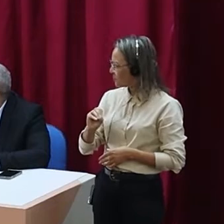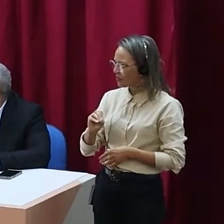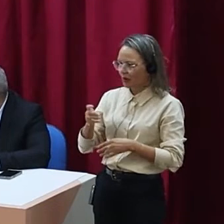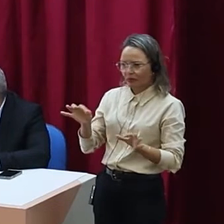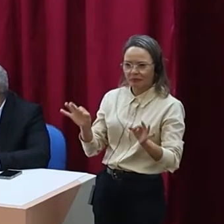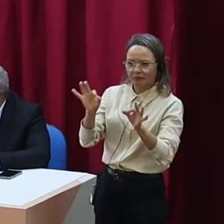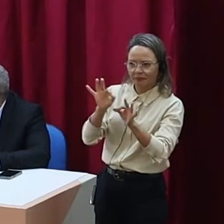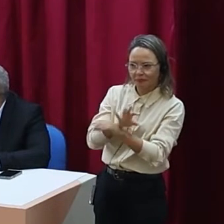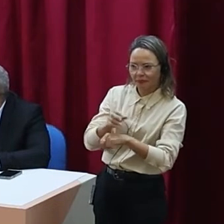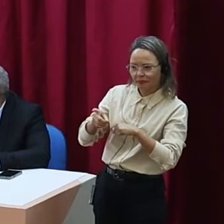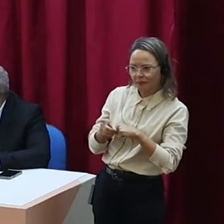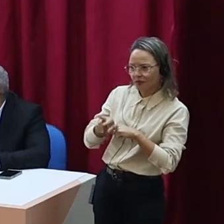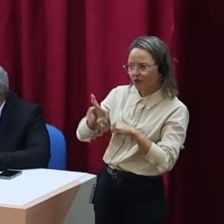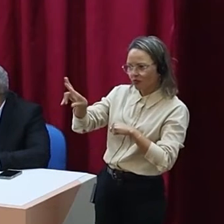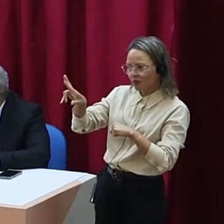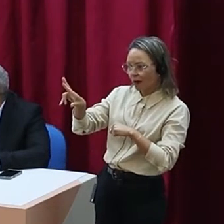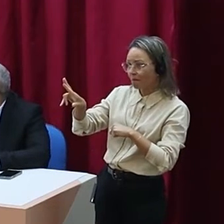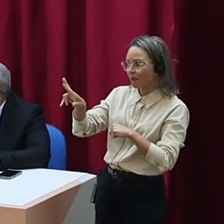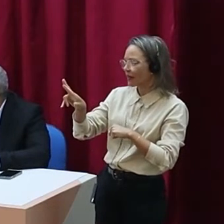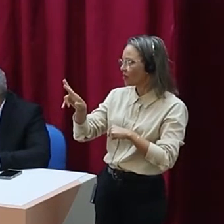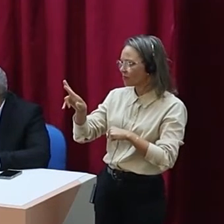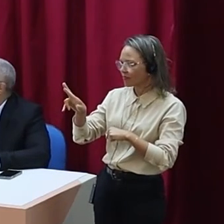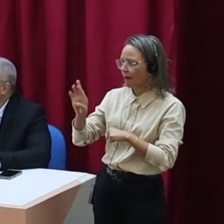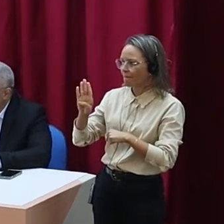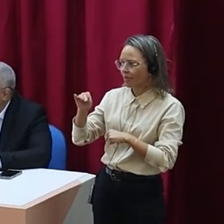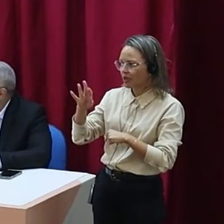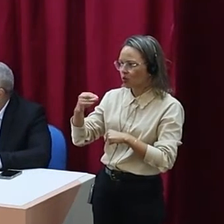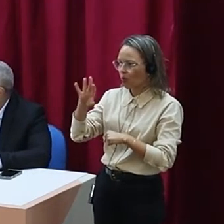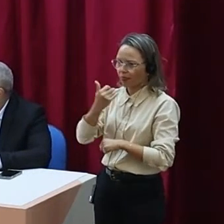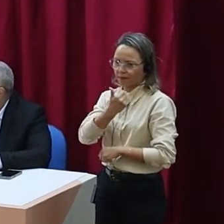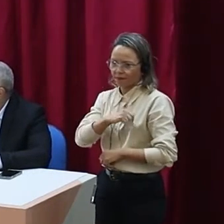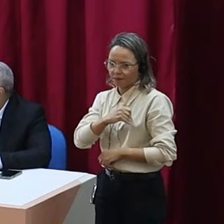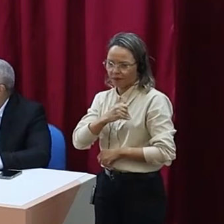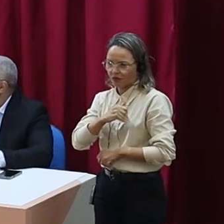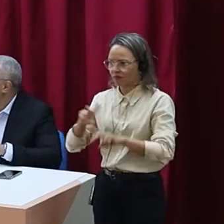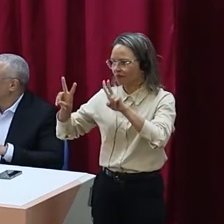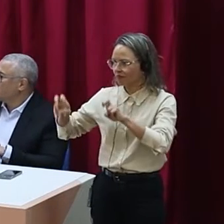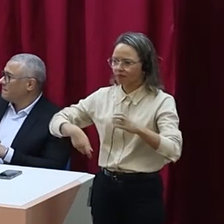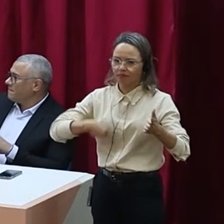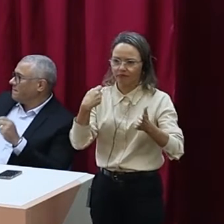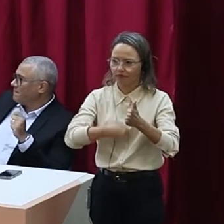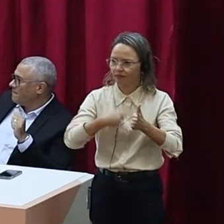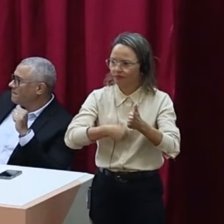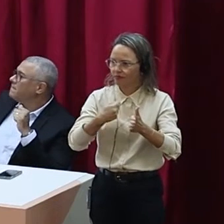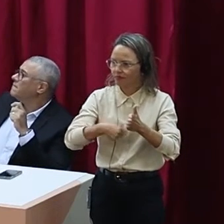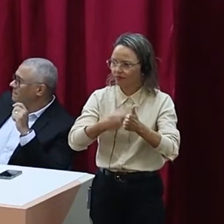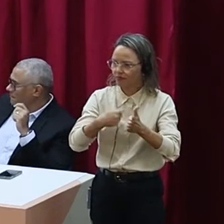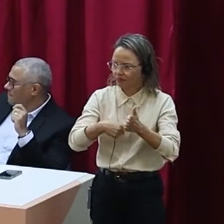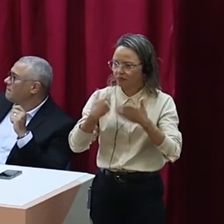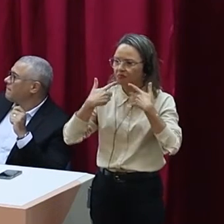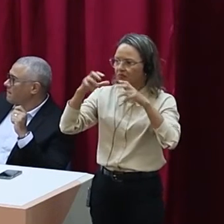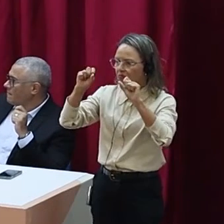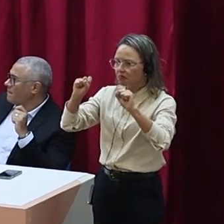España. Estoy terminando la tesis sobre activismo. Mi tema es activismo lingüístico para